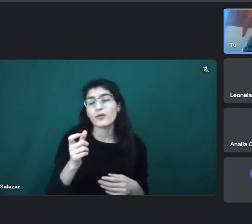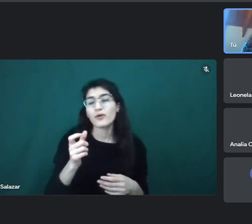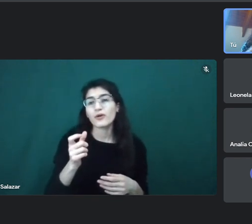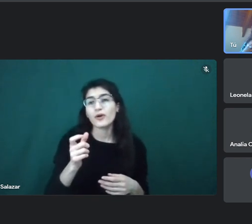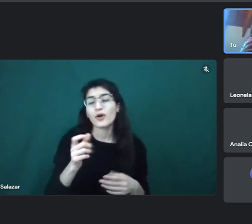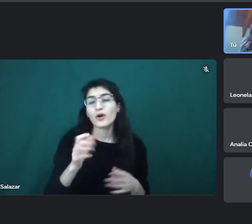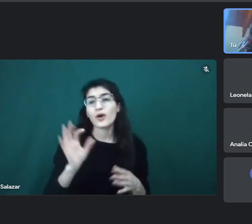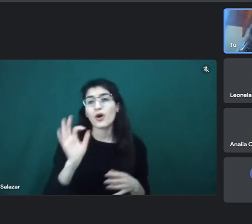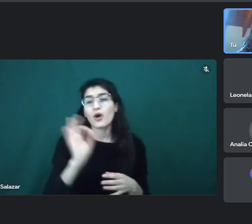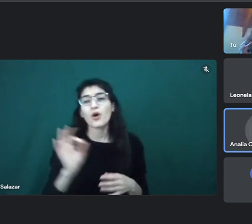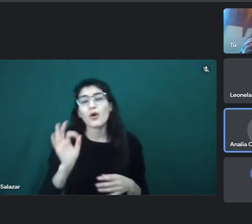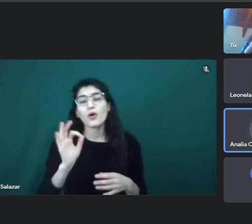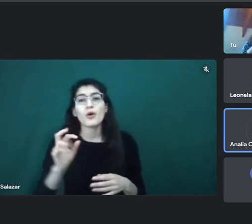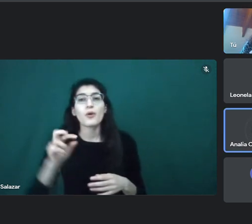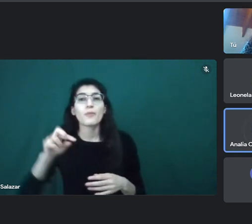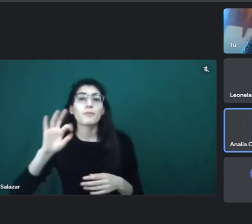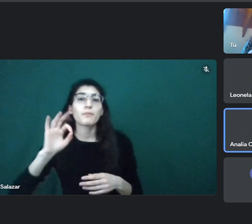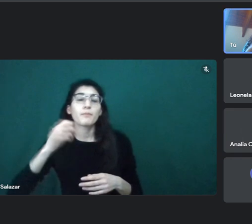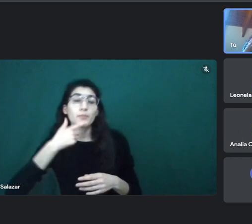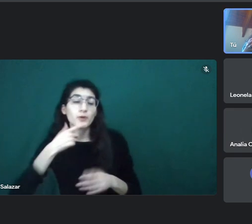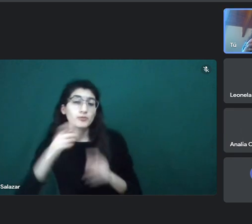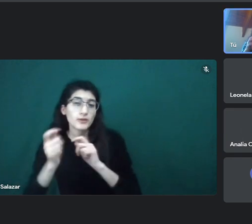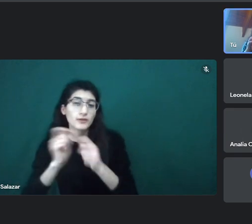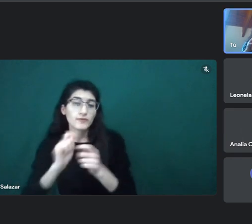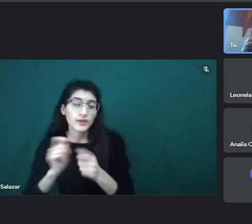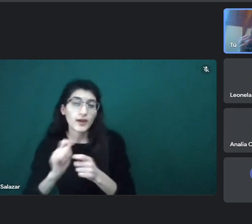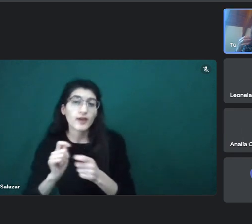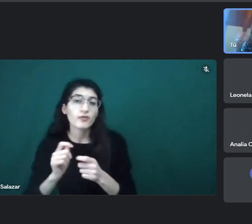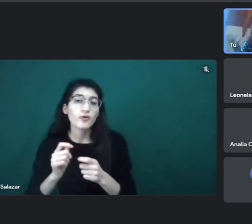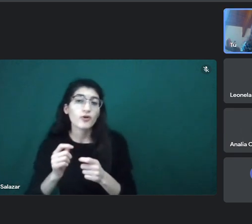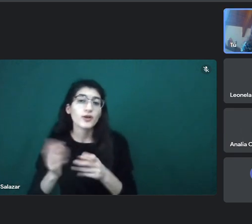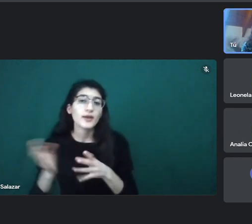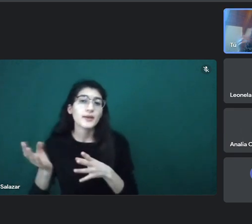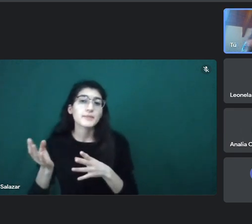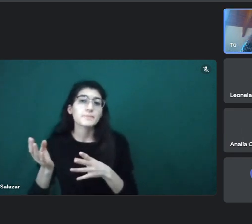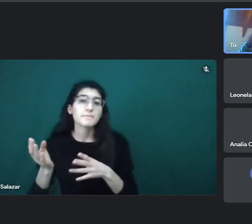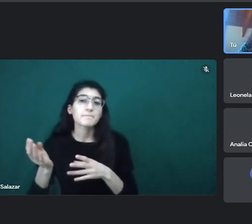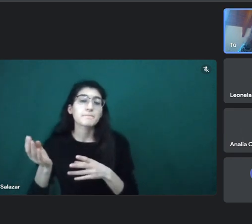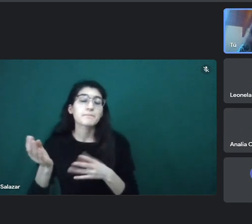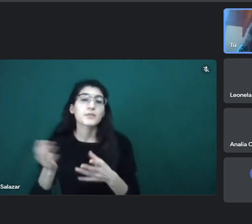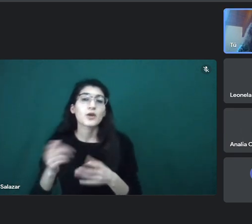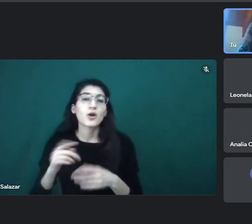Si está después de una preposición en infinitivo, después de by,